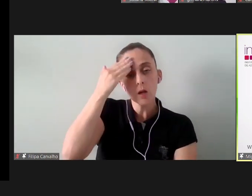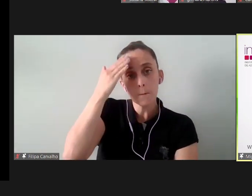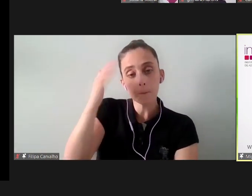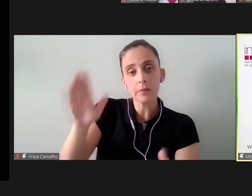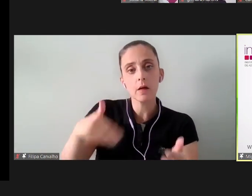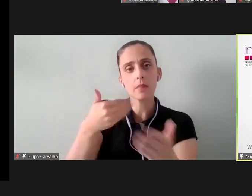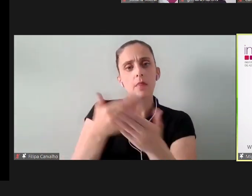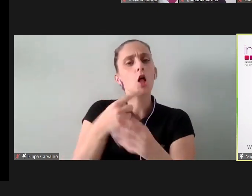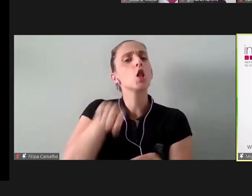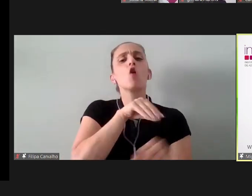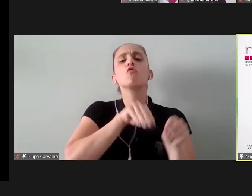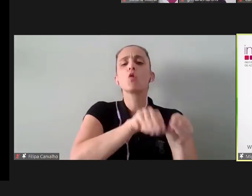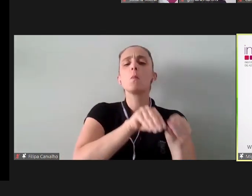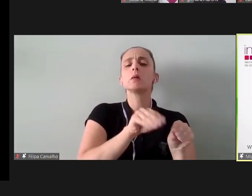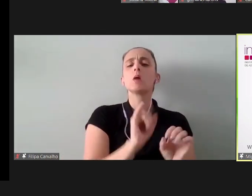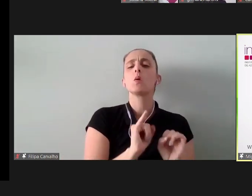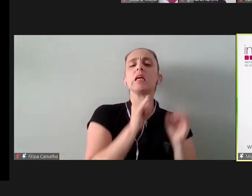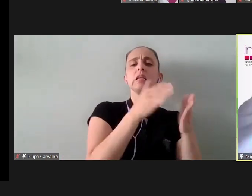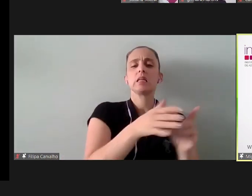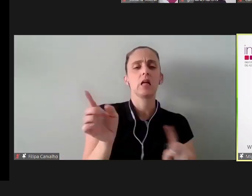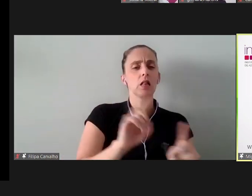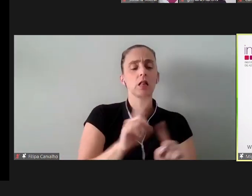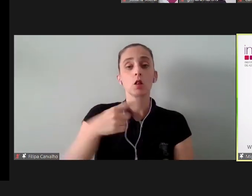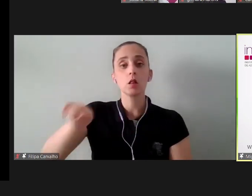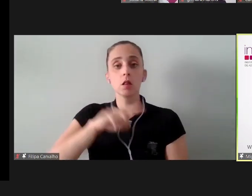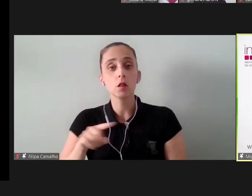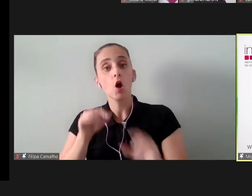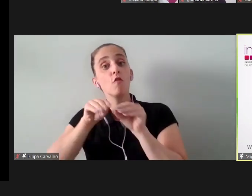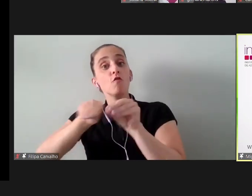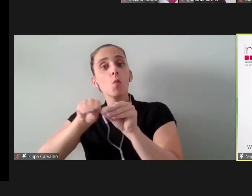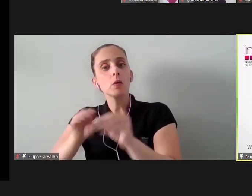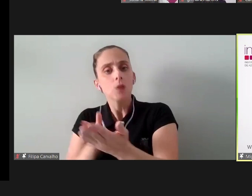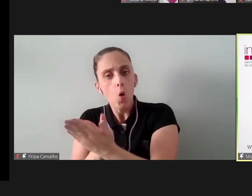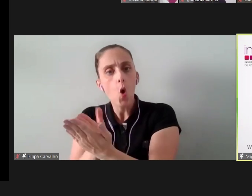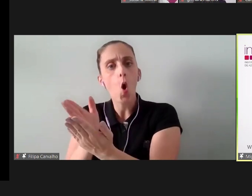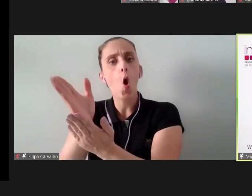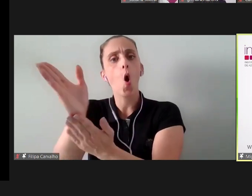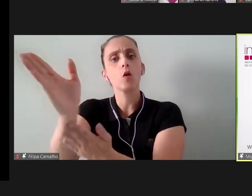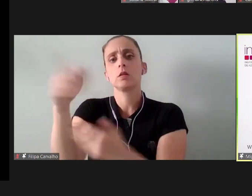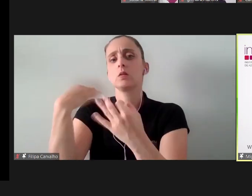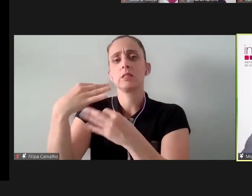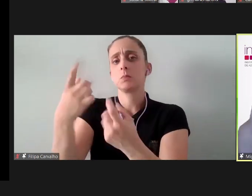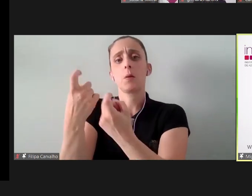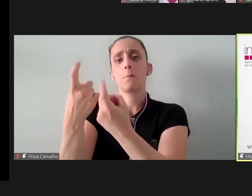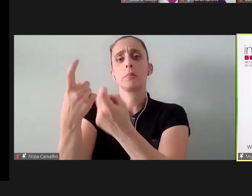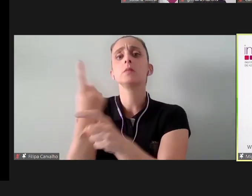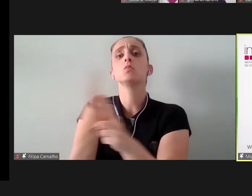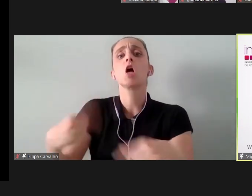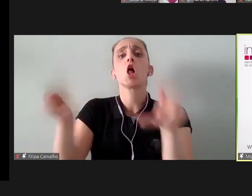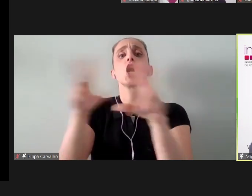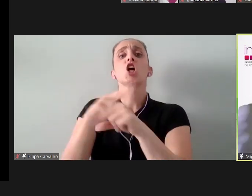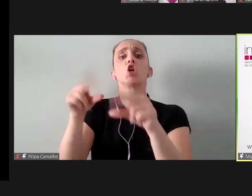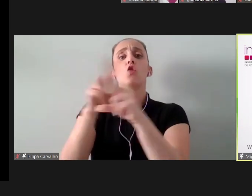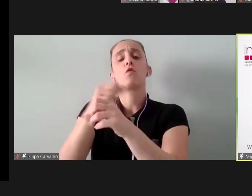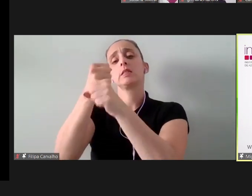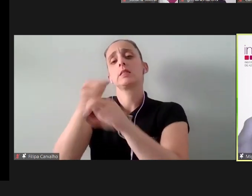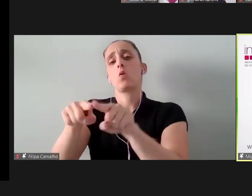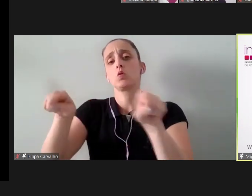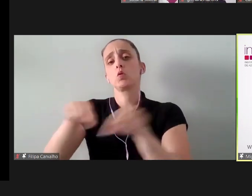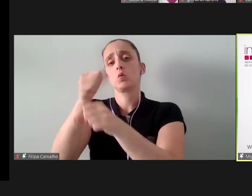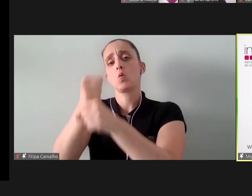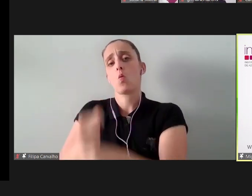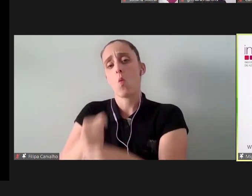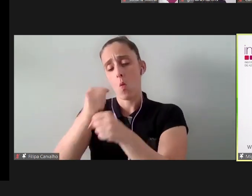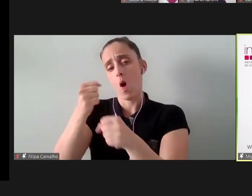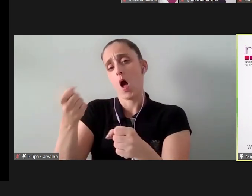formação inicial, estamos a falar de formação contínua que será sempre necessária no natural renovação de quadros especializados na